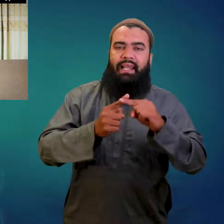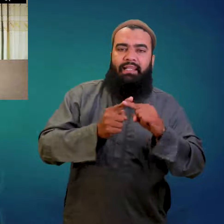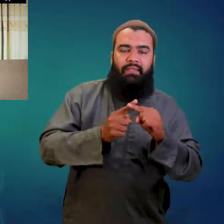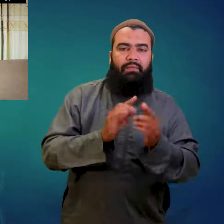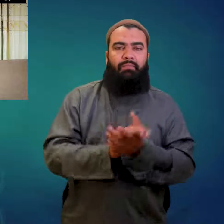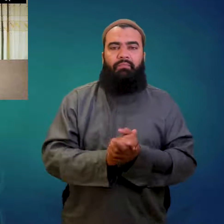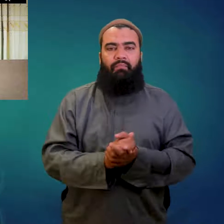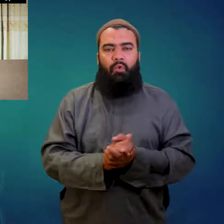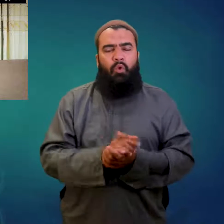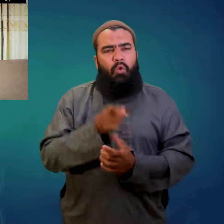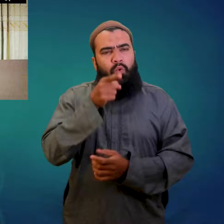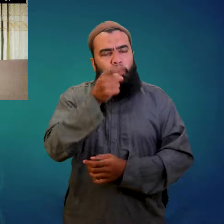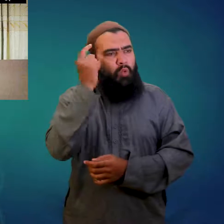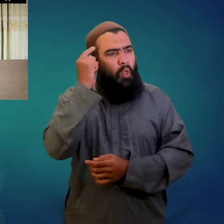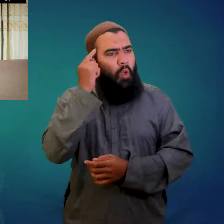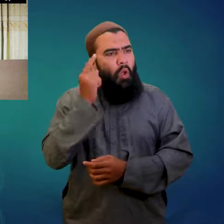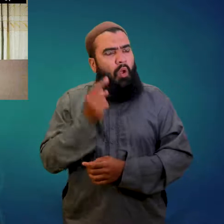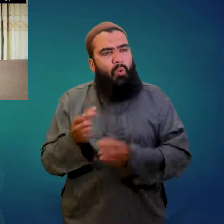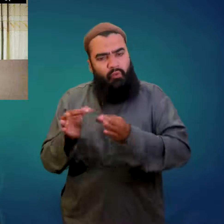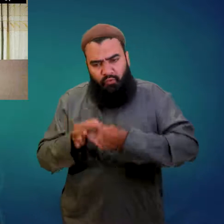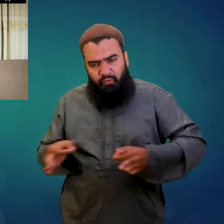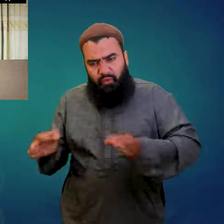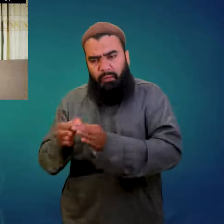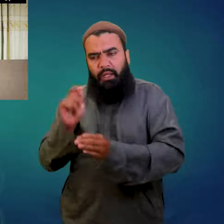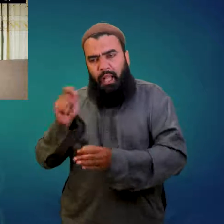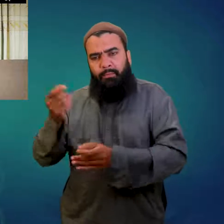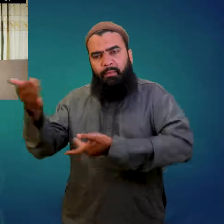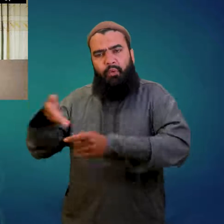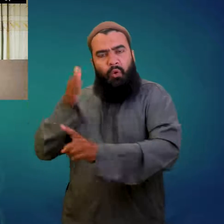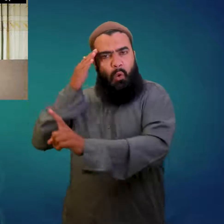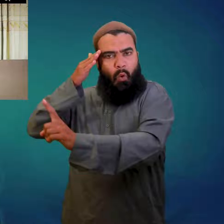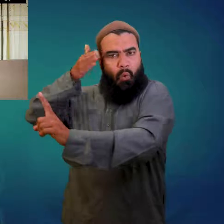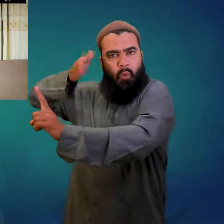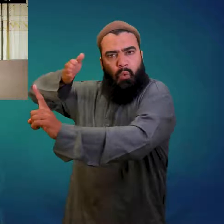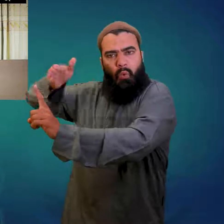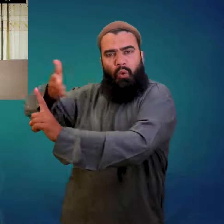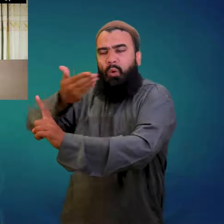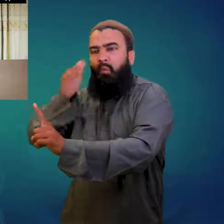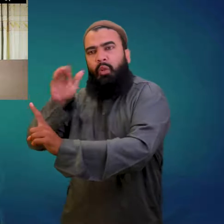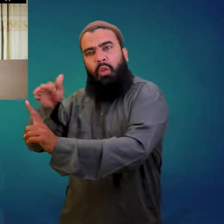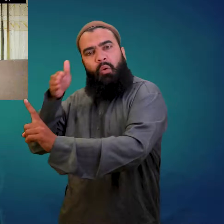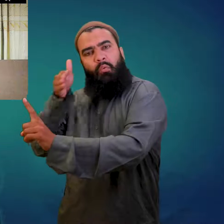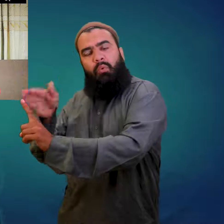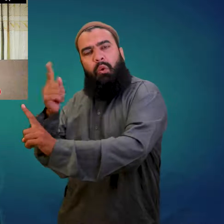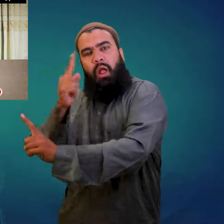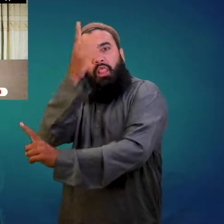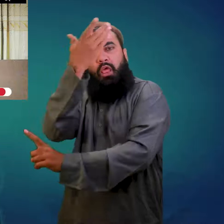اگر اس طرح ہو گیا تو پھر تم بہت بڑے خسارہ پانے والوں میں شامل ہو جاؤ گے،